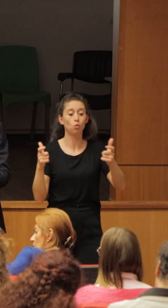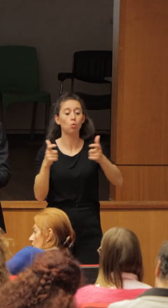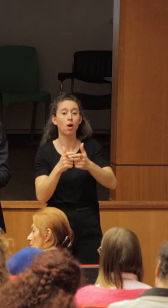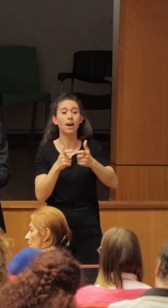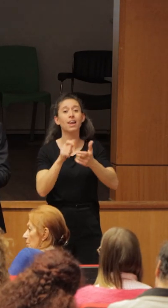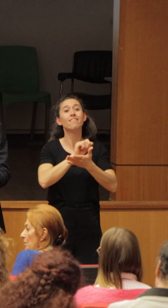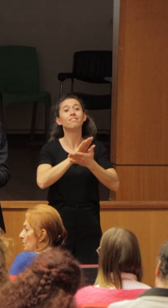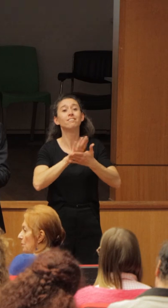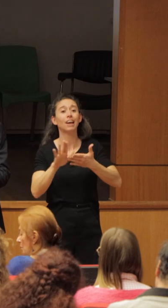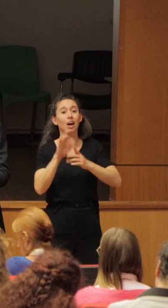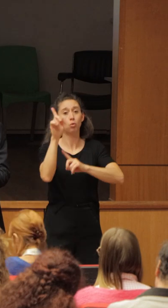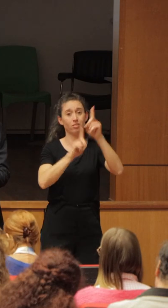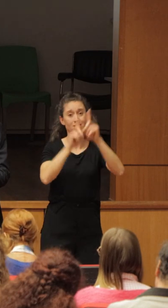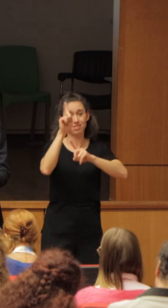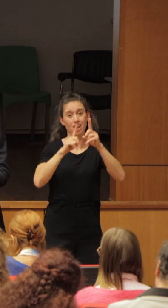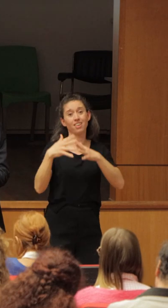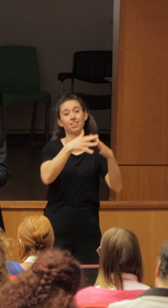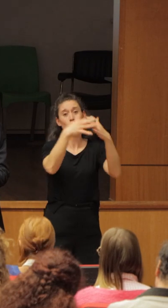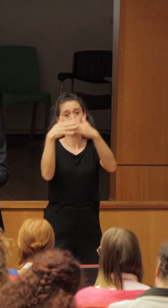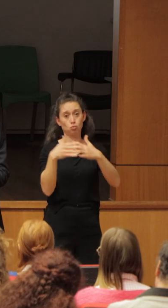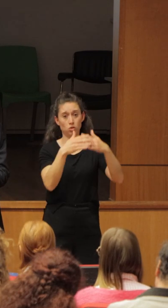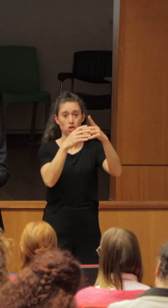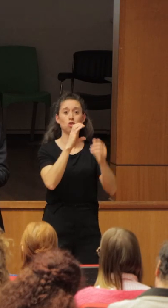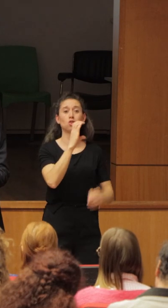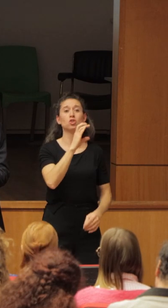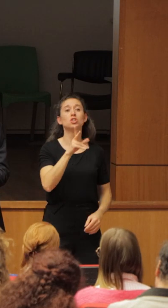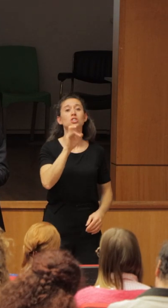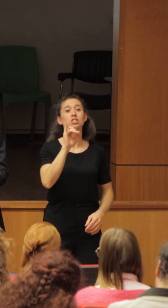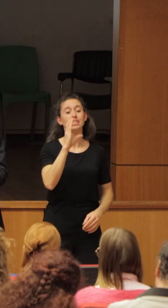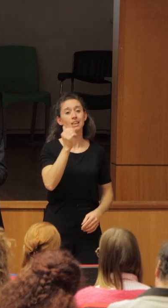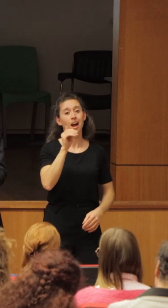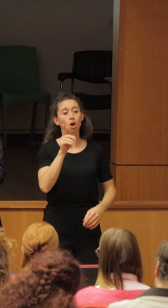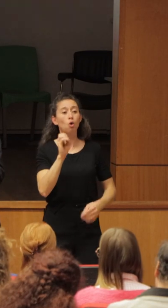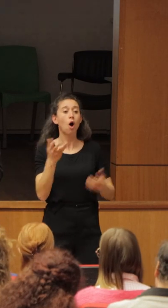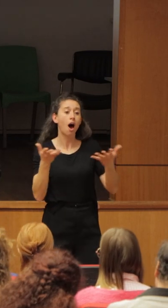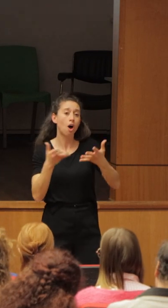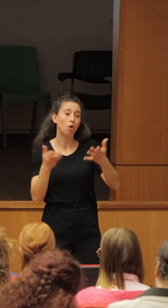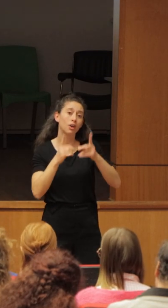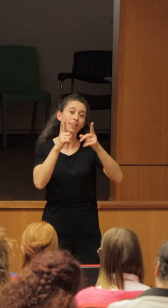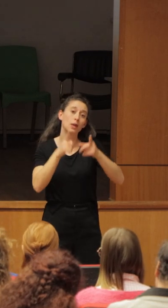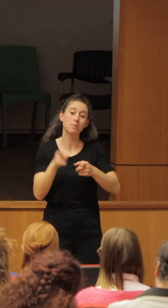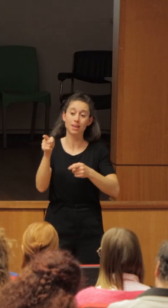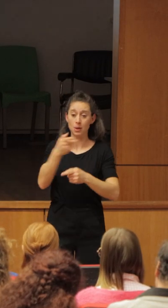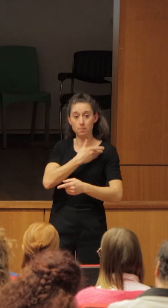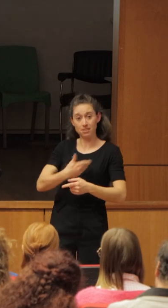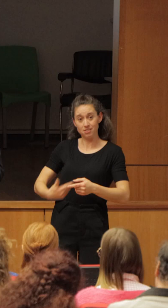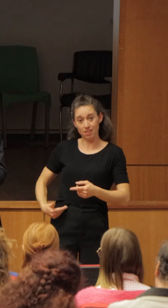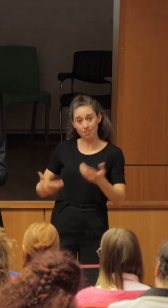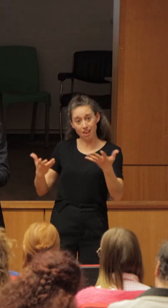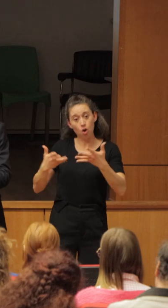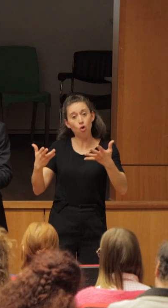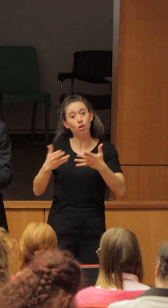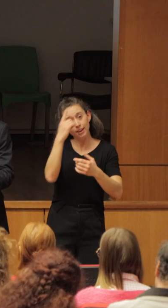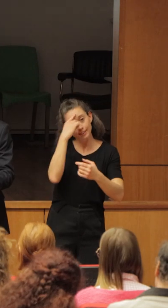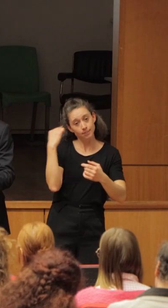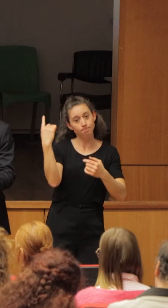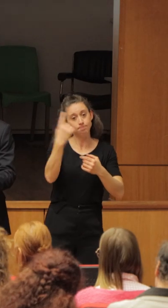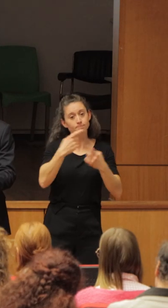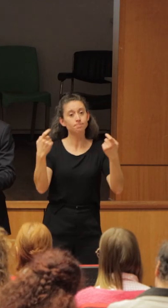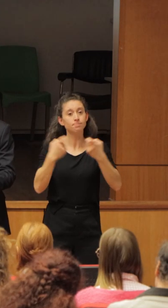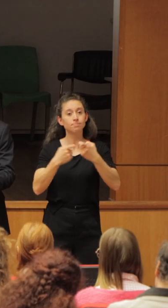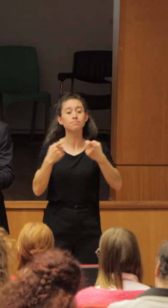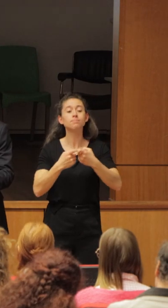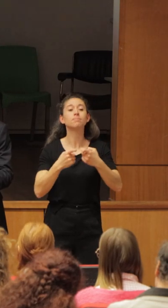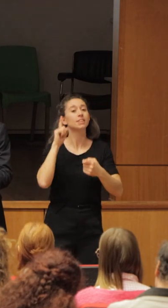y Becas de la University en Chicago, Estados Unidos. Actualmente es nuestra flamante presidenta de la International Association